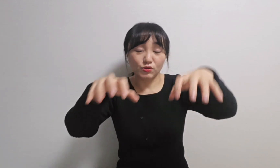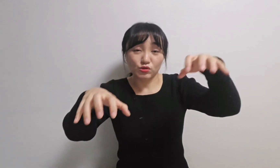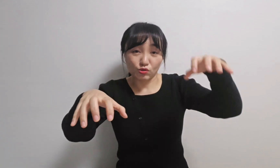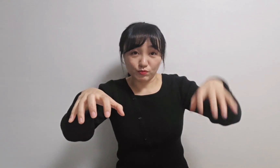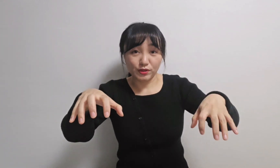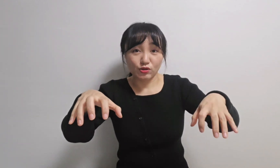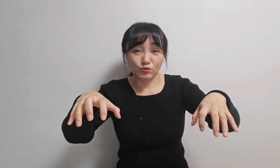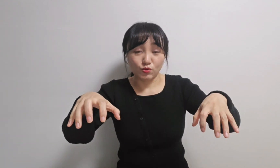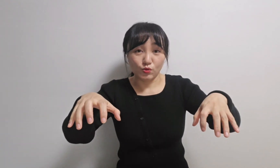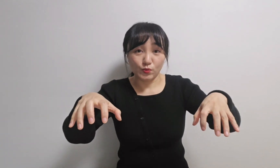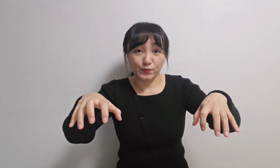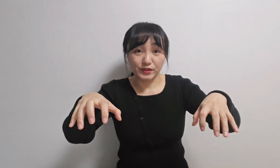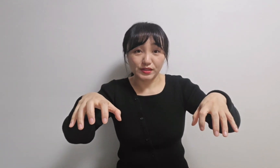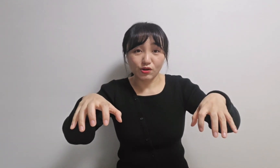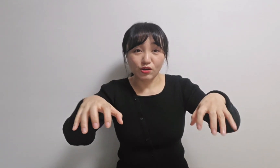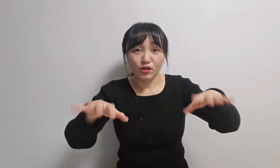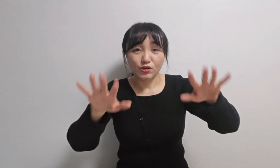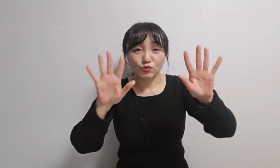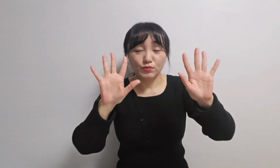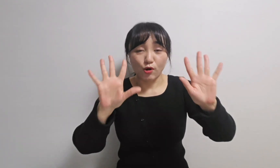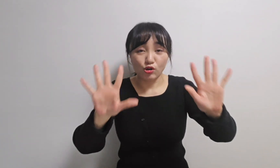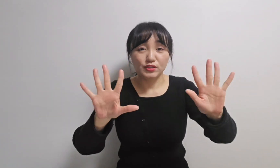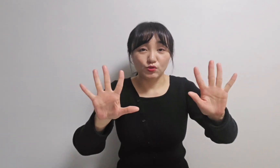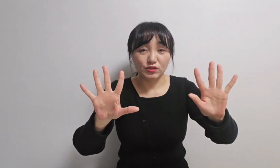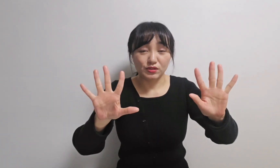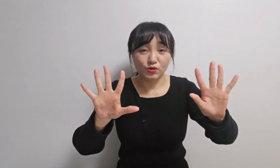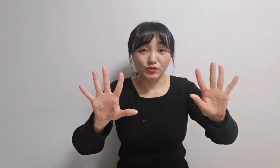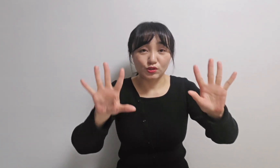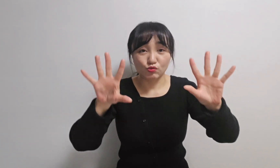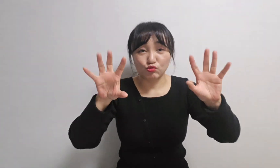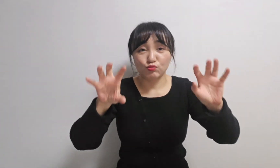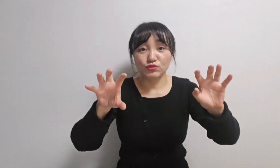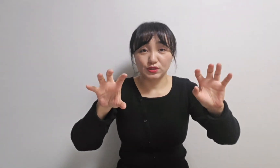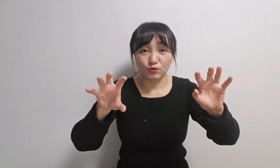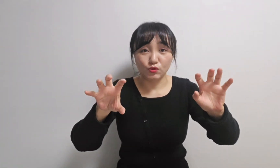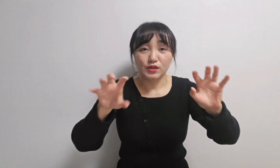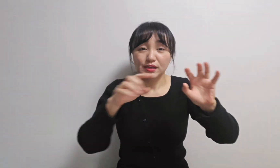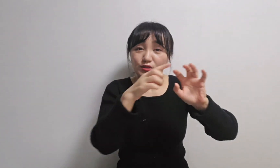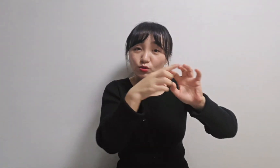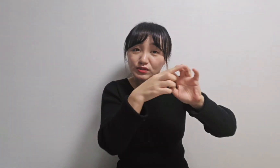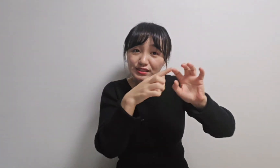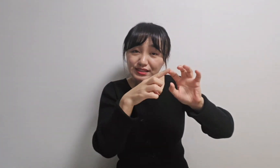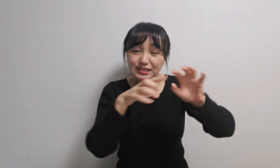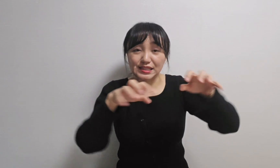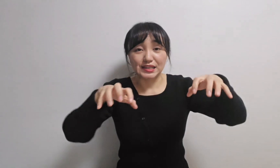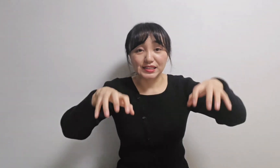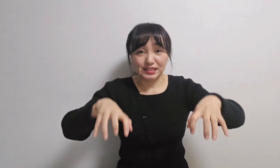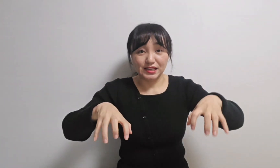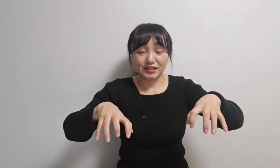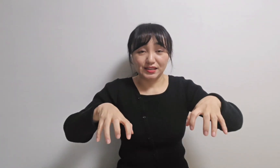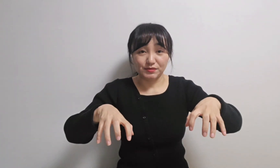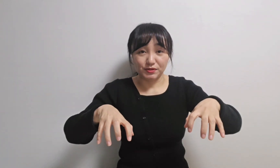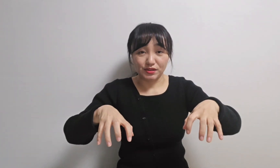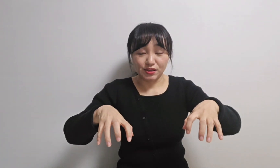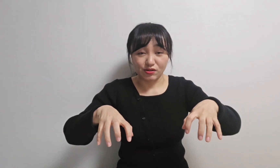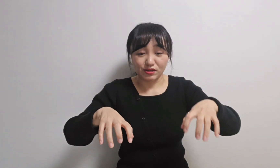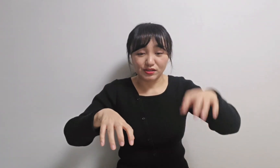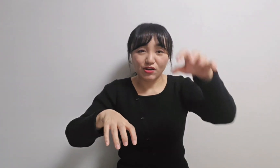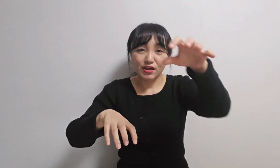이곳저곳 피어도. 그래서 손을 벌리시고 이제 좀 구부리시고 손끝이 아래를 향하게 하시면 돼요. 그래서